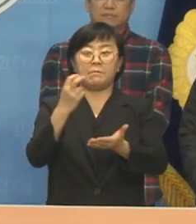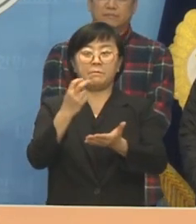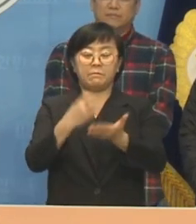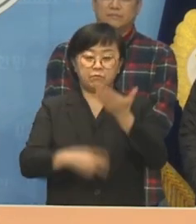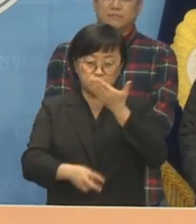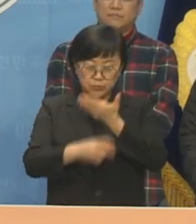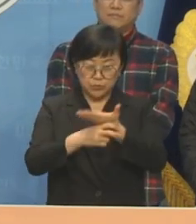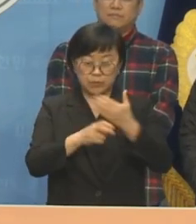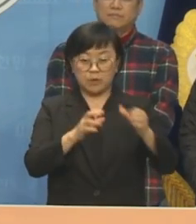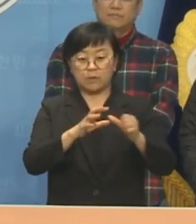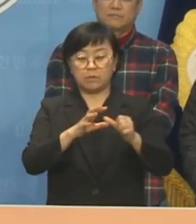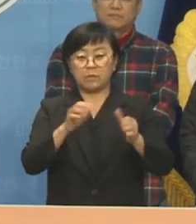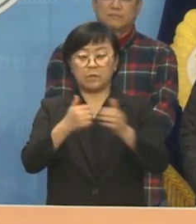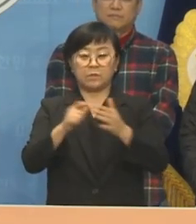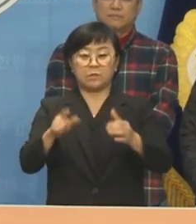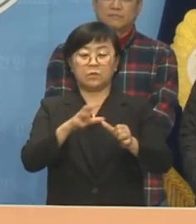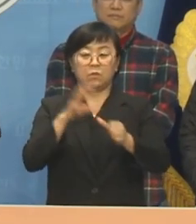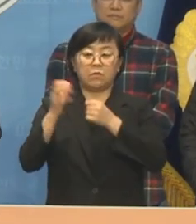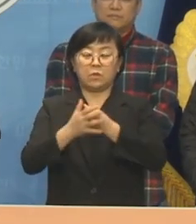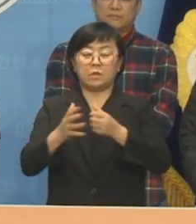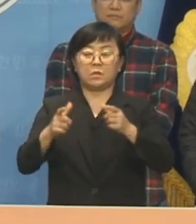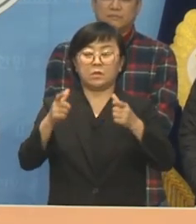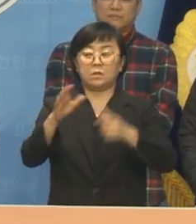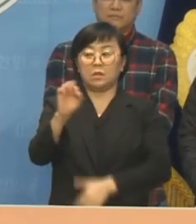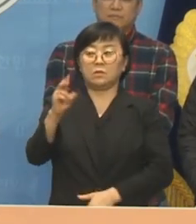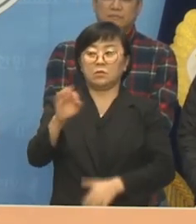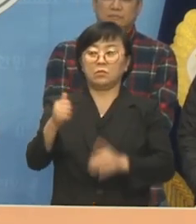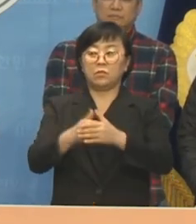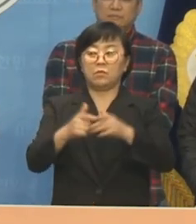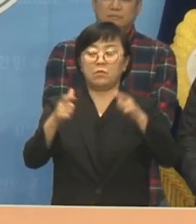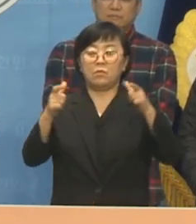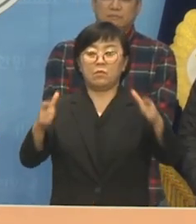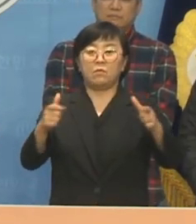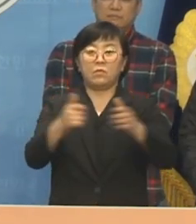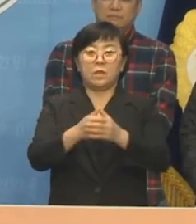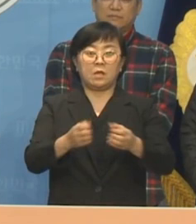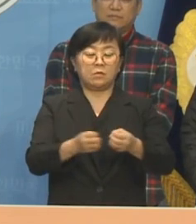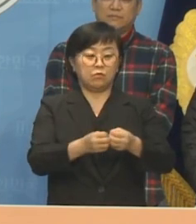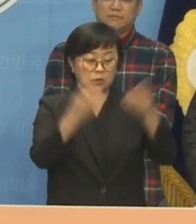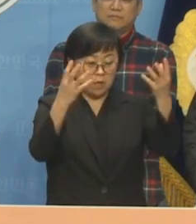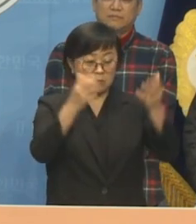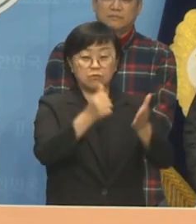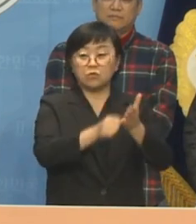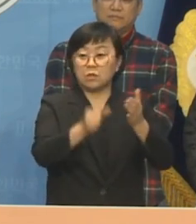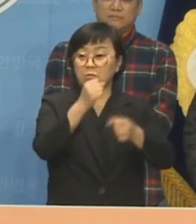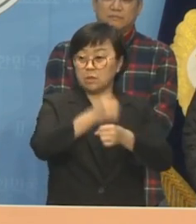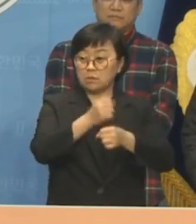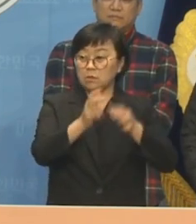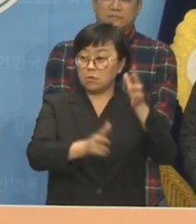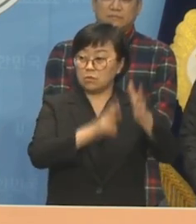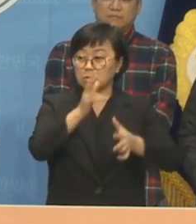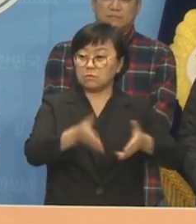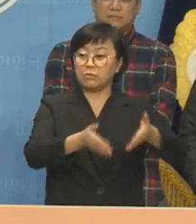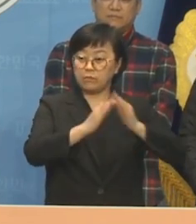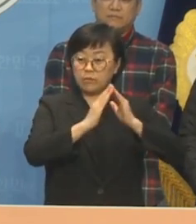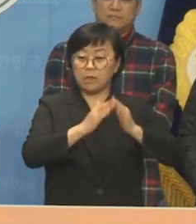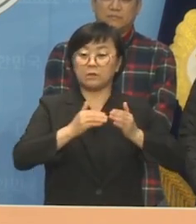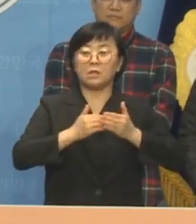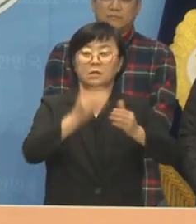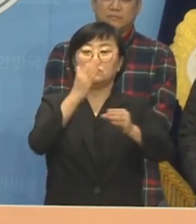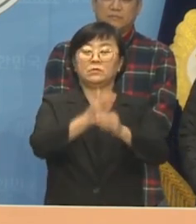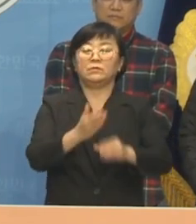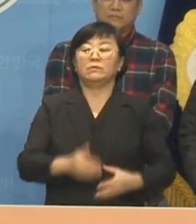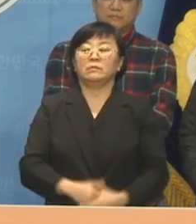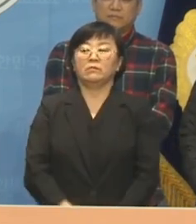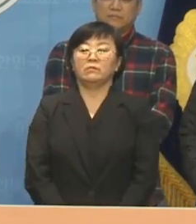불법을 동원하여 양촌면에 비인도적 살상무기인 확산탄 생산공장 건설을 강행하고 있습니다.